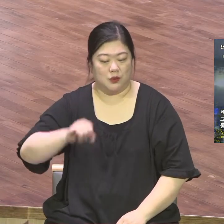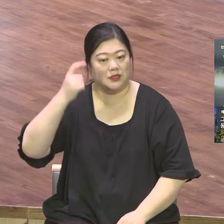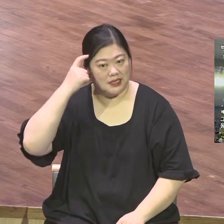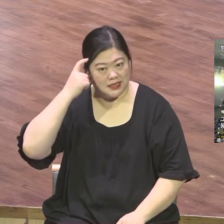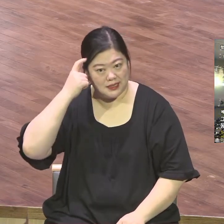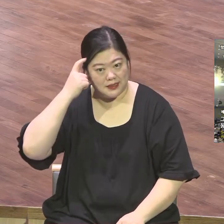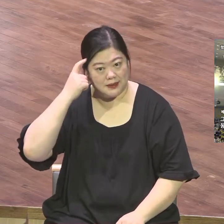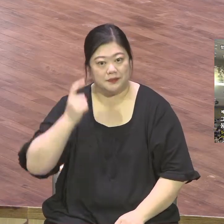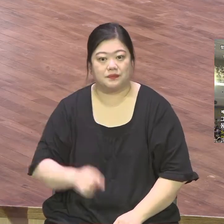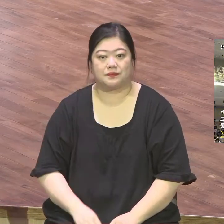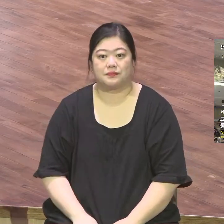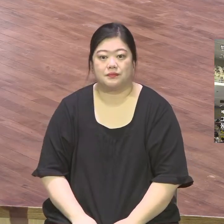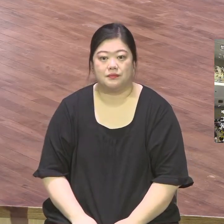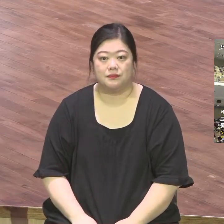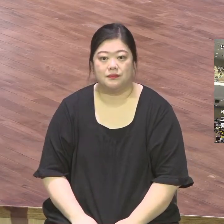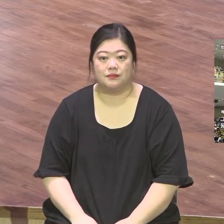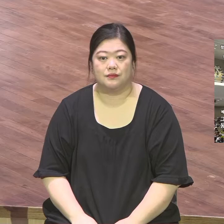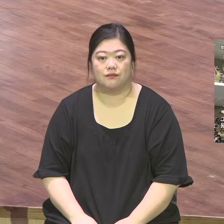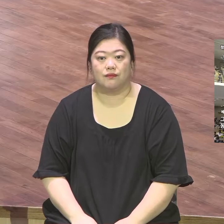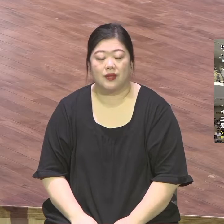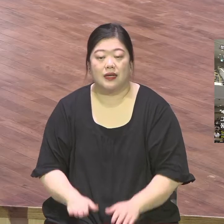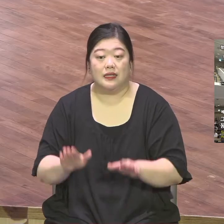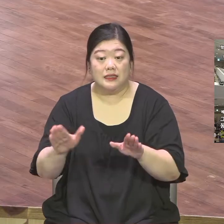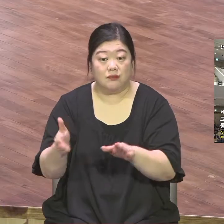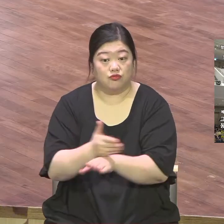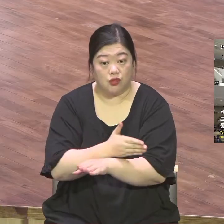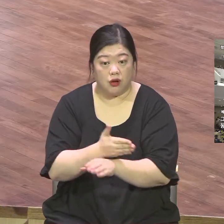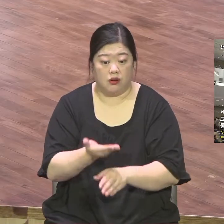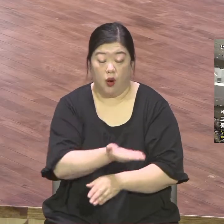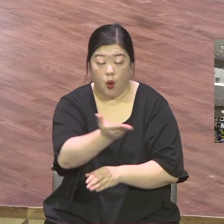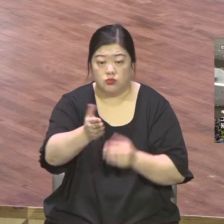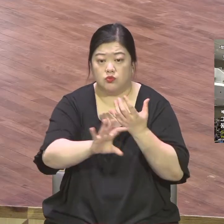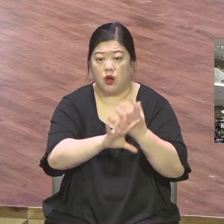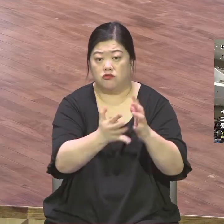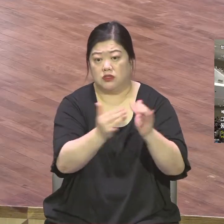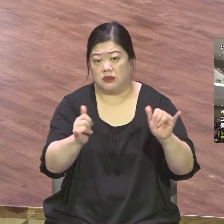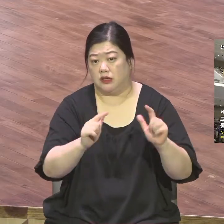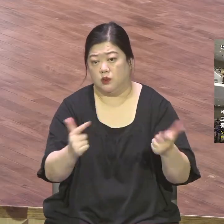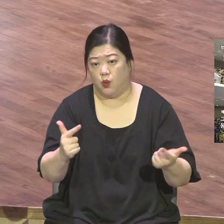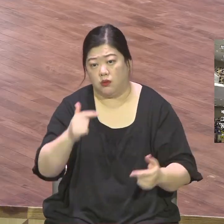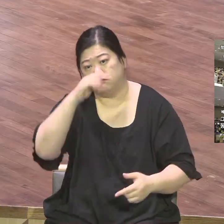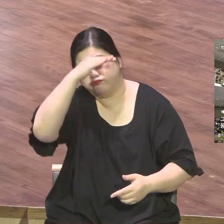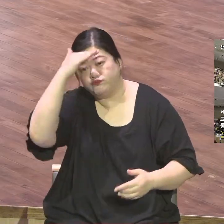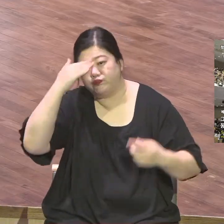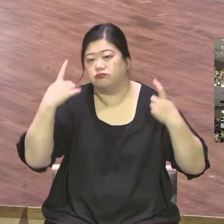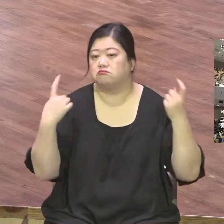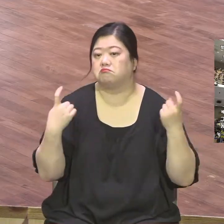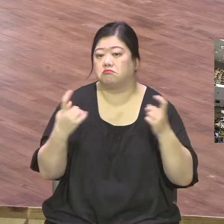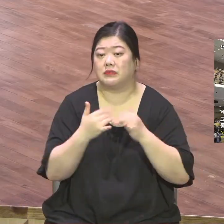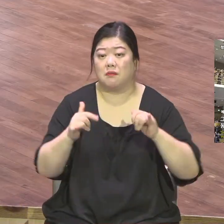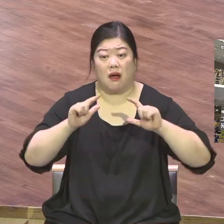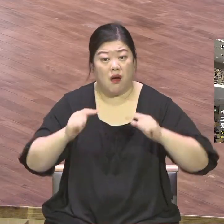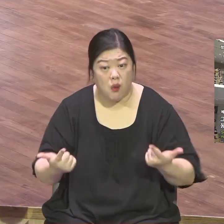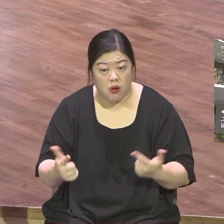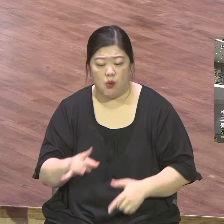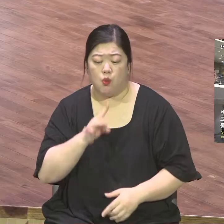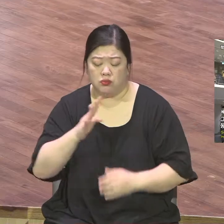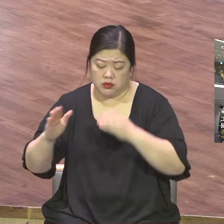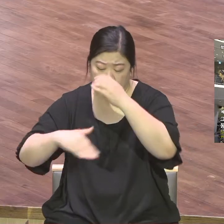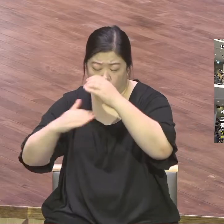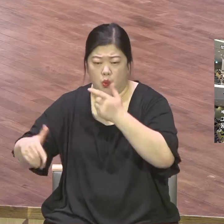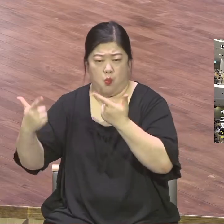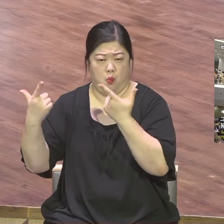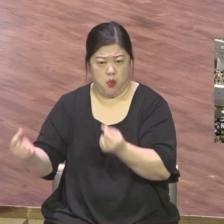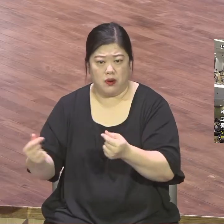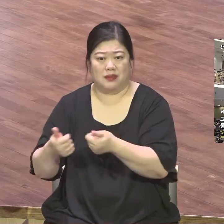19절입니다. 그러므로 이제부터 너희는 외인도 아니요 나그네도 아니요 오직 성도들과 동일한